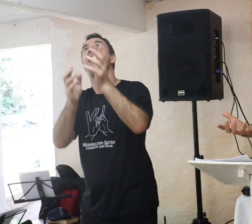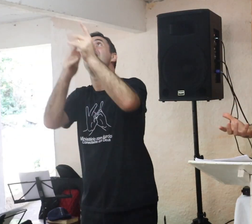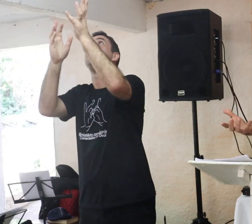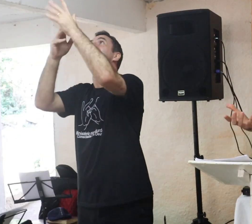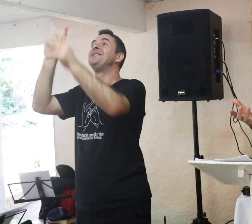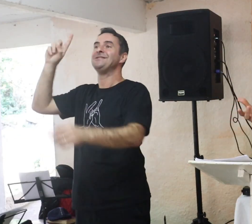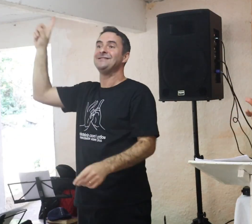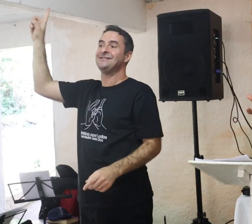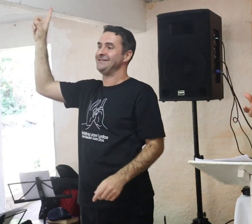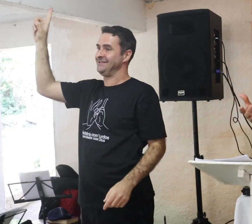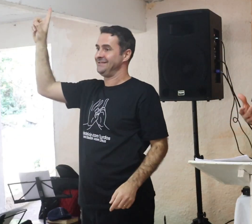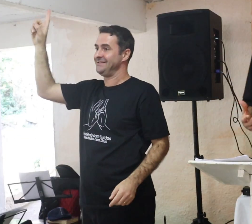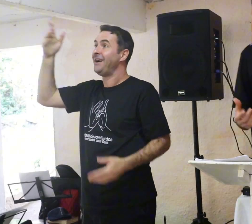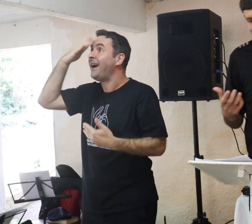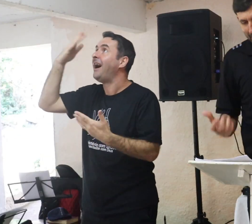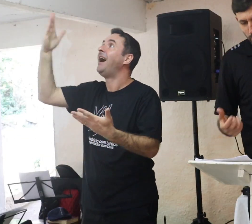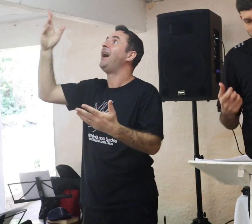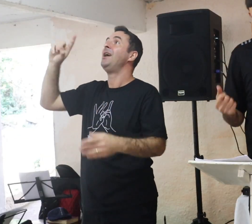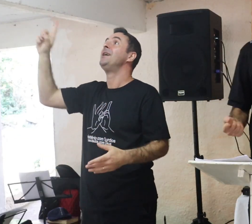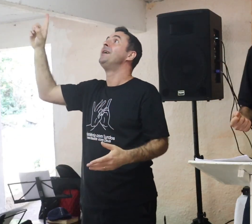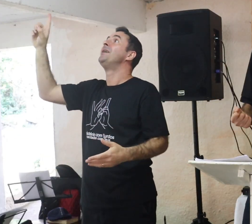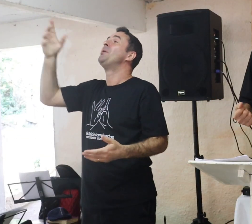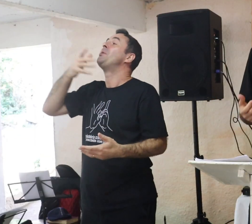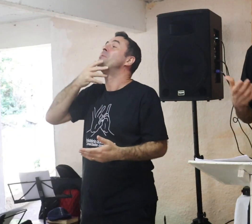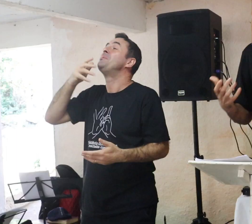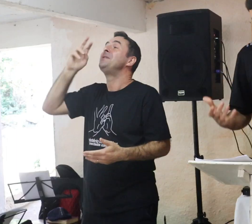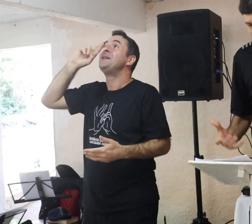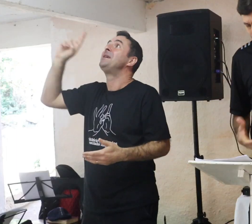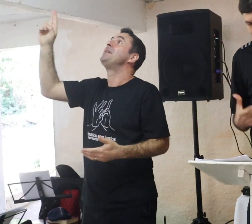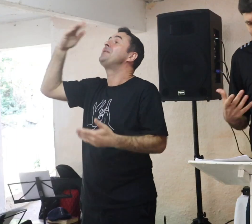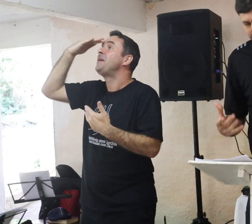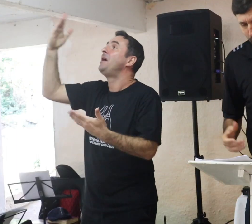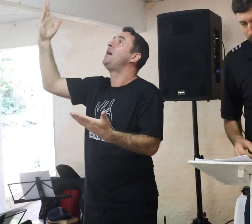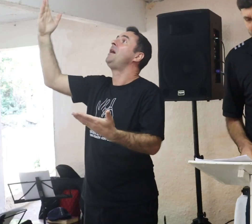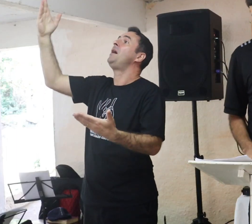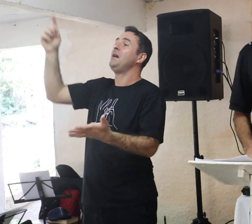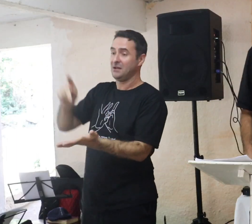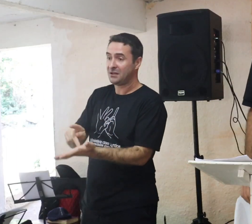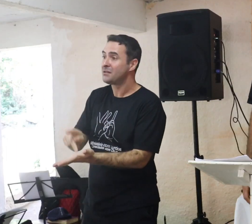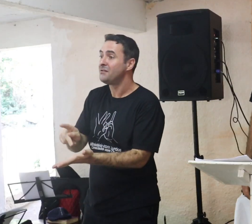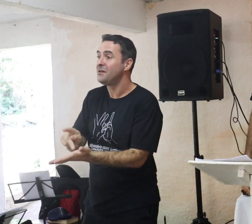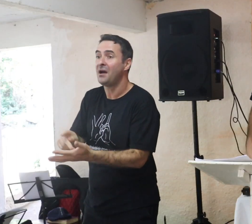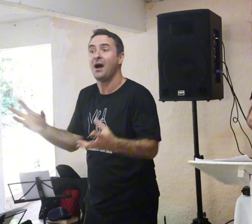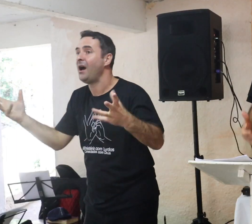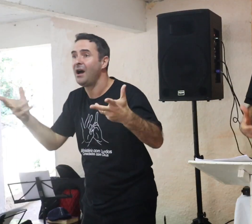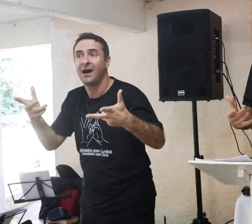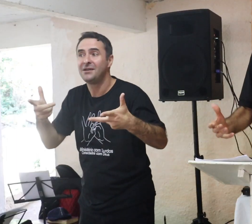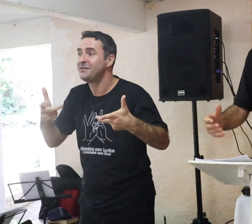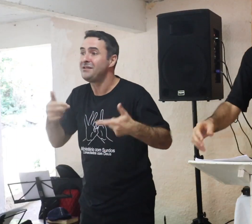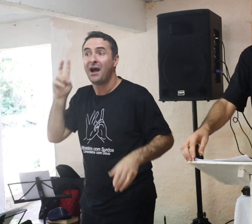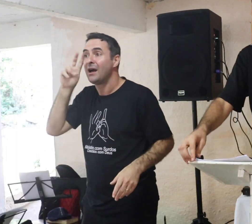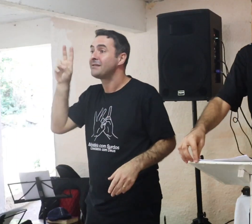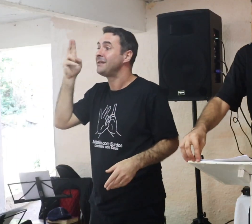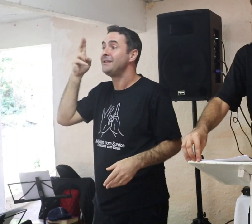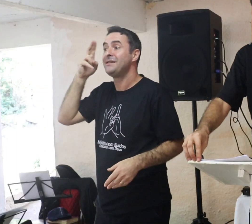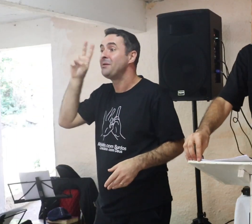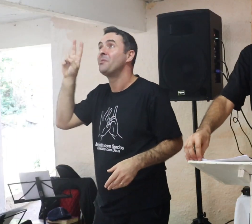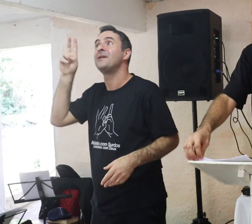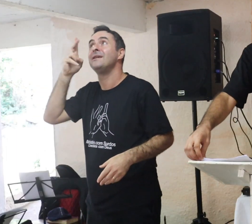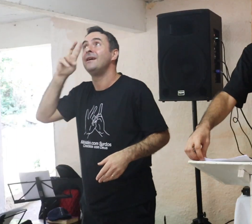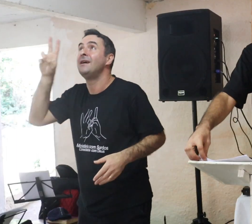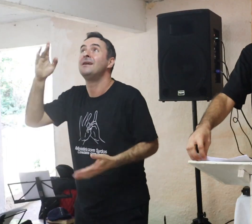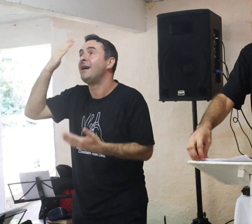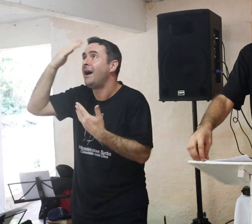a Deus. Obrigado, Senhor, por essa verdade maravilhosa. Essa lembrança redunda em